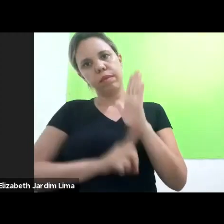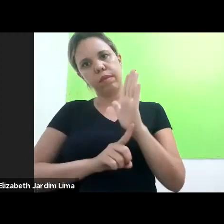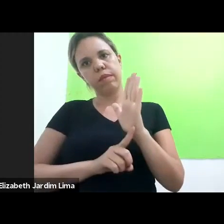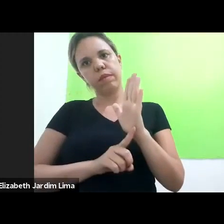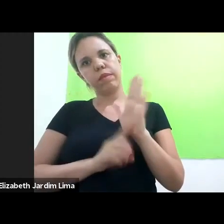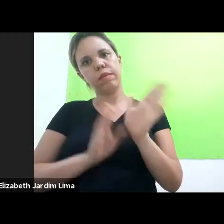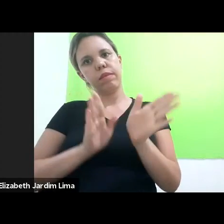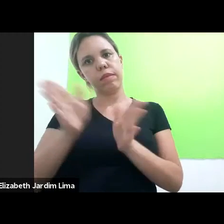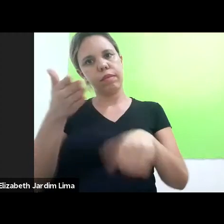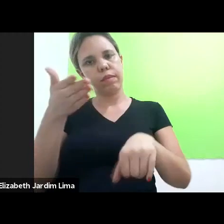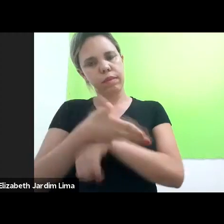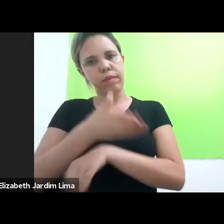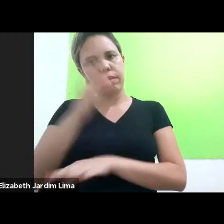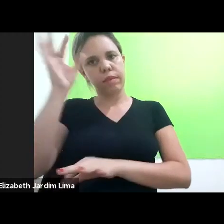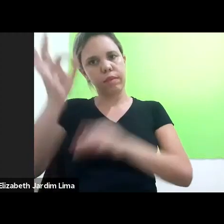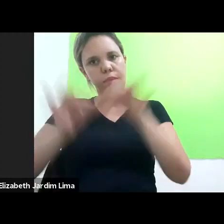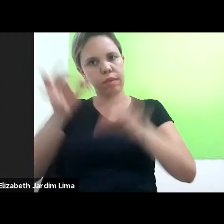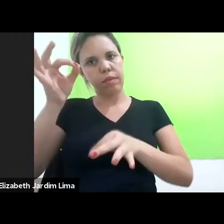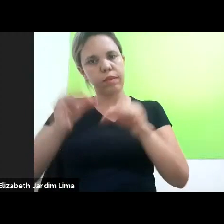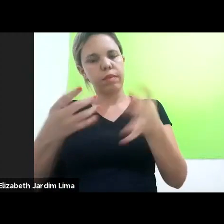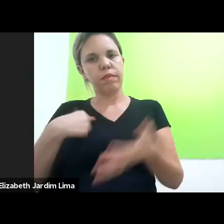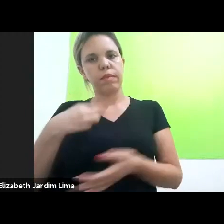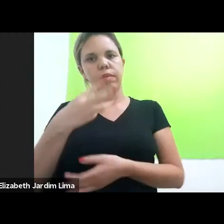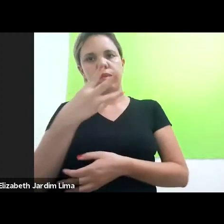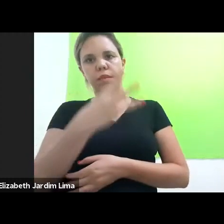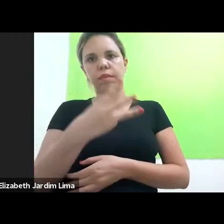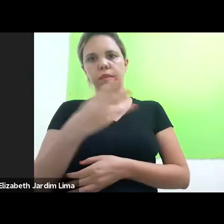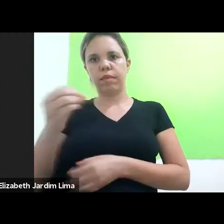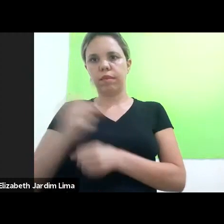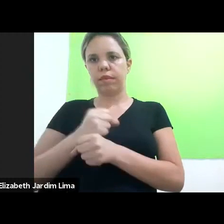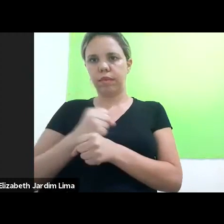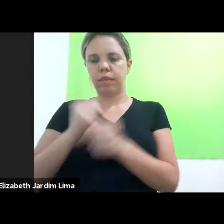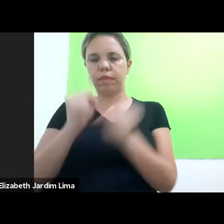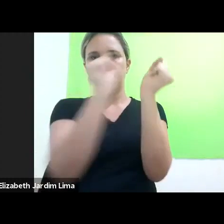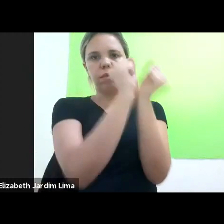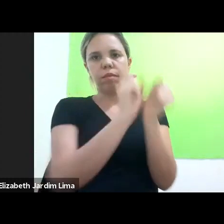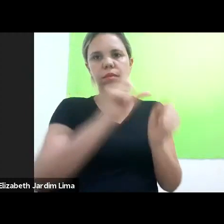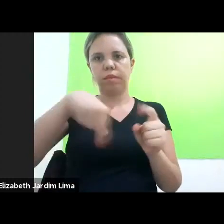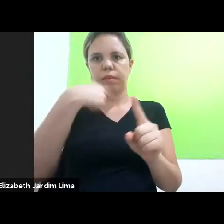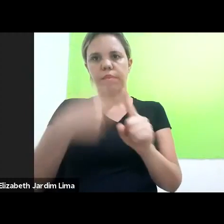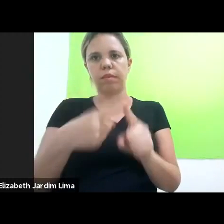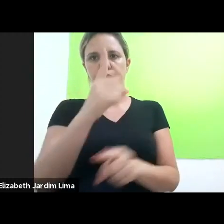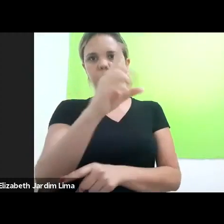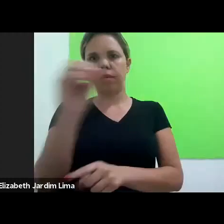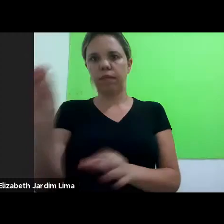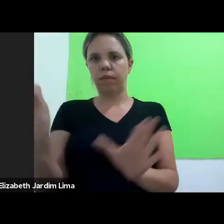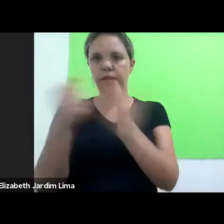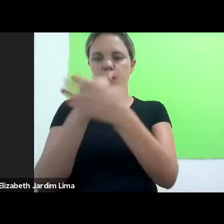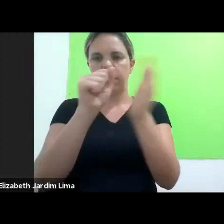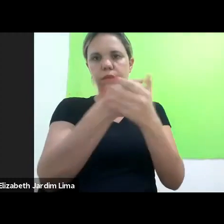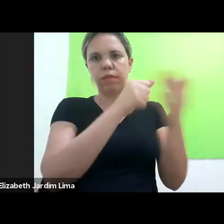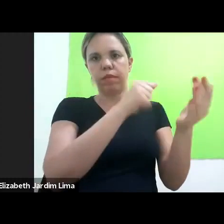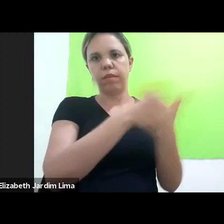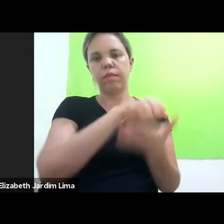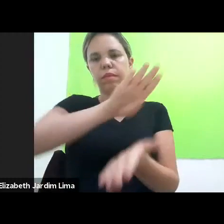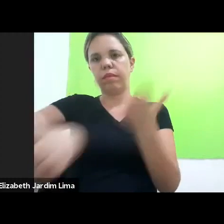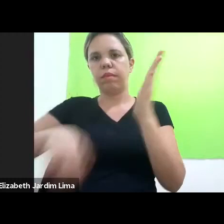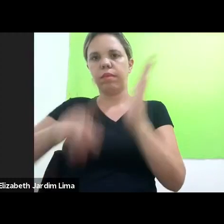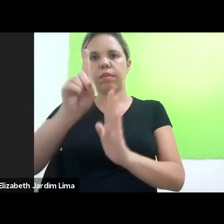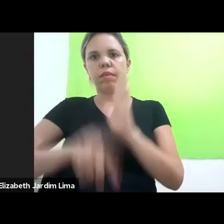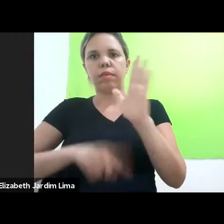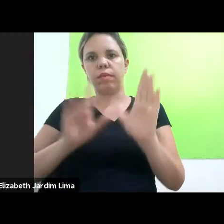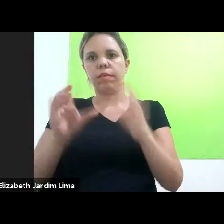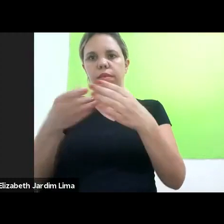Porque a gente teve aí mais de 300 anos de escravidão, depois mais de 100 anos de invisibilização das populações quilombolas,